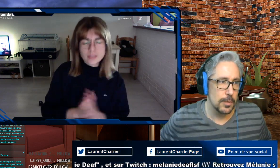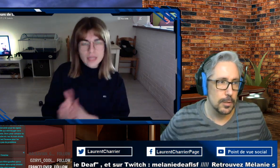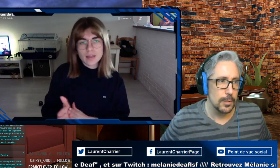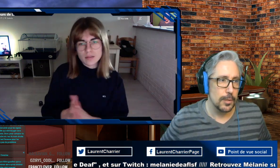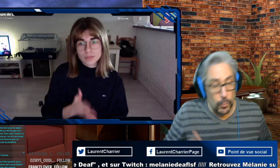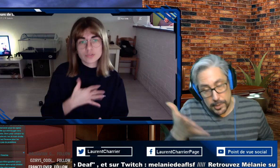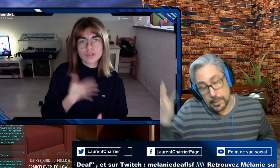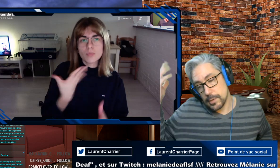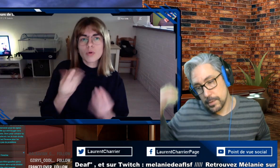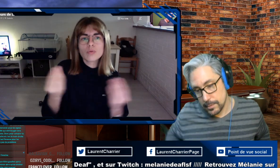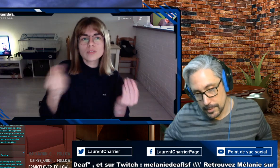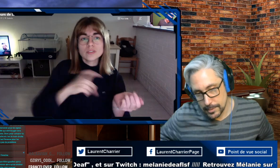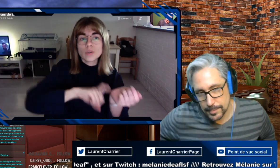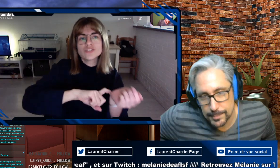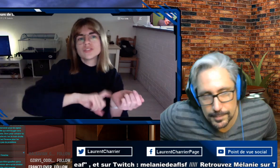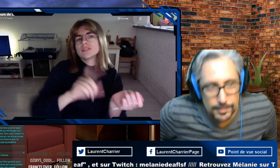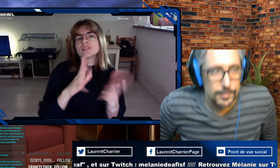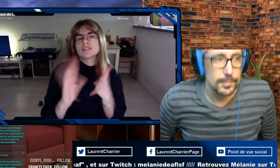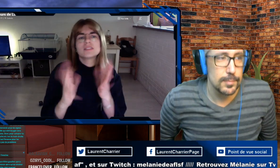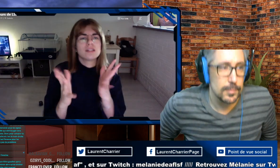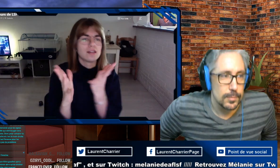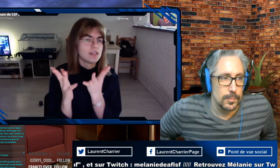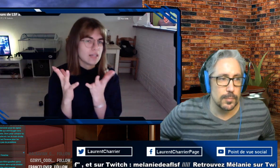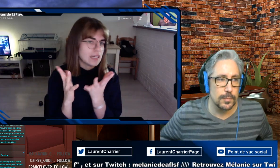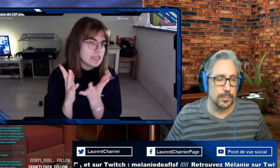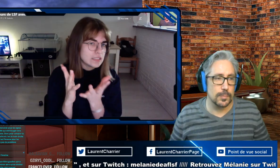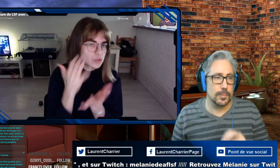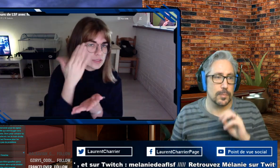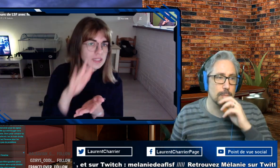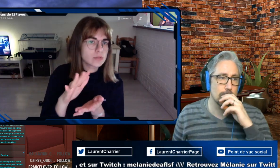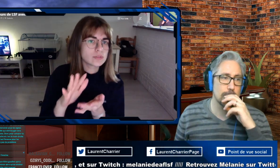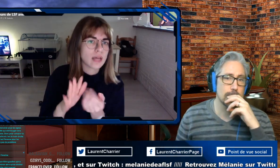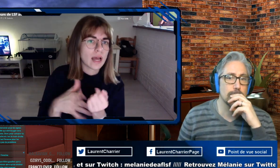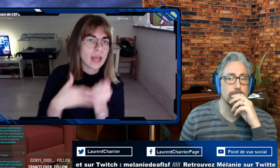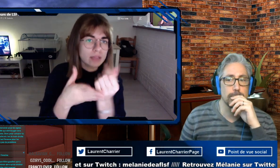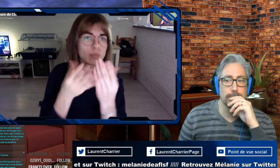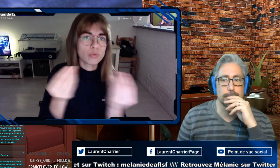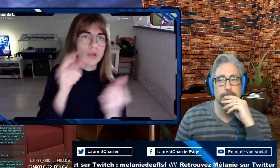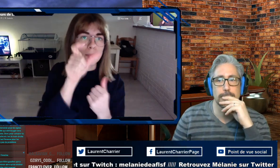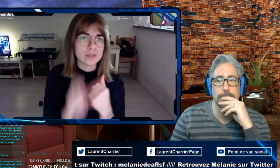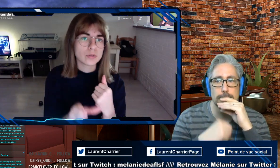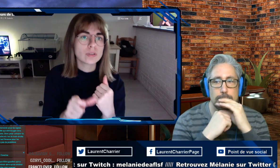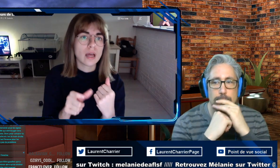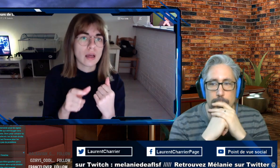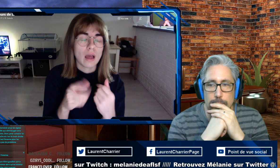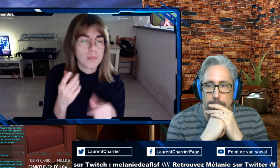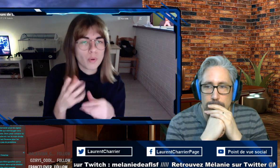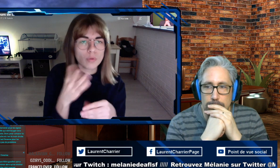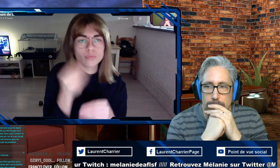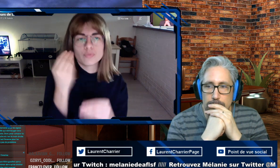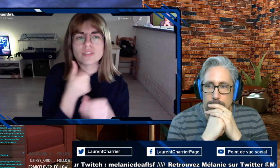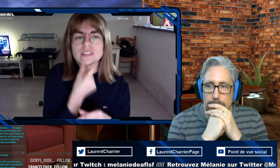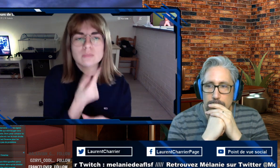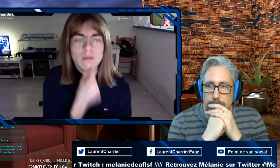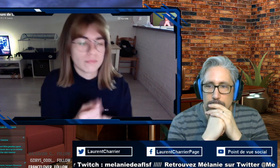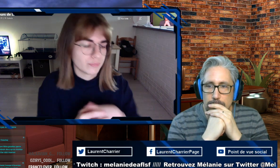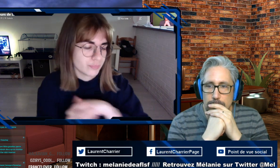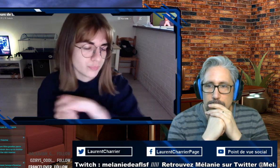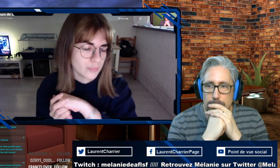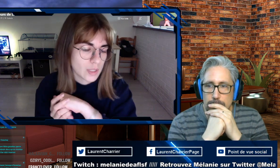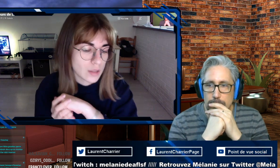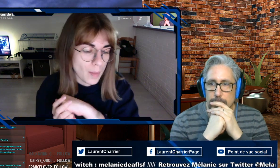Je sais, oui. J'aime beaucoup les origines des signes. Et je sais que ça aide beaucoup la personne à apprendre plus